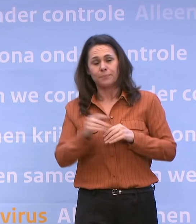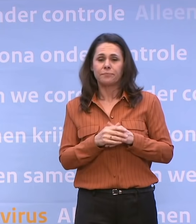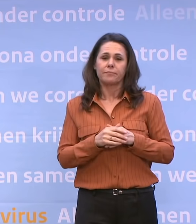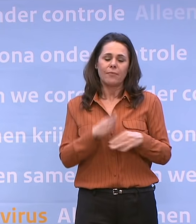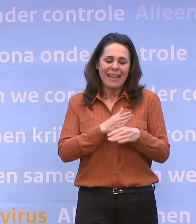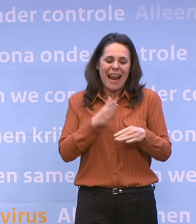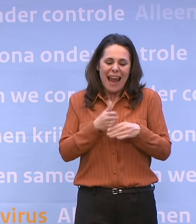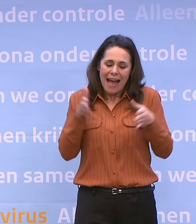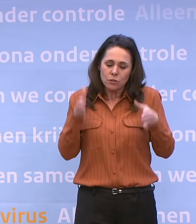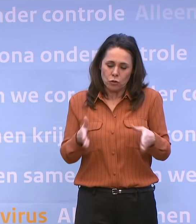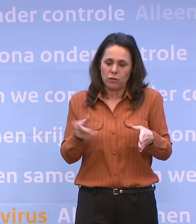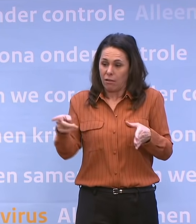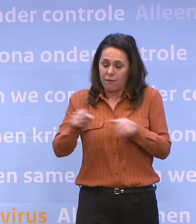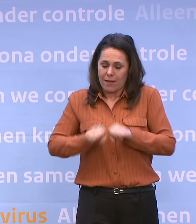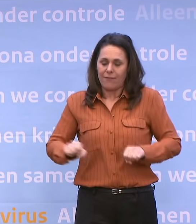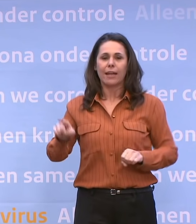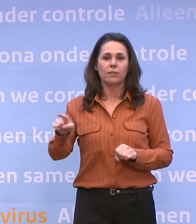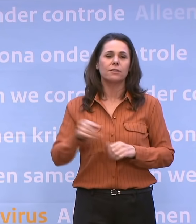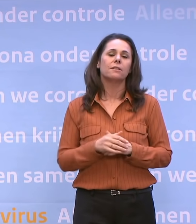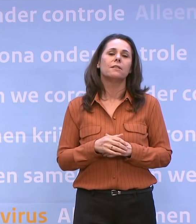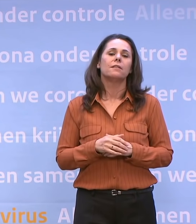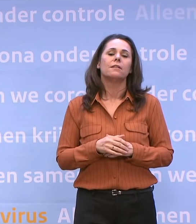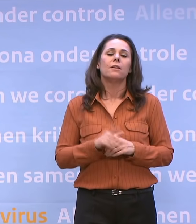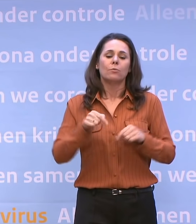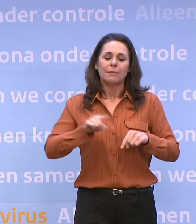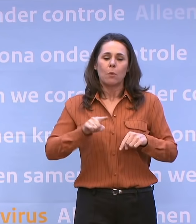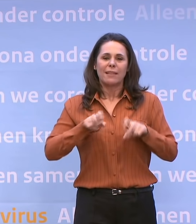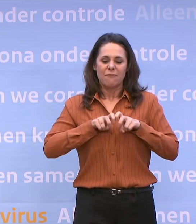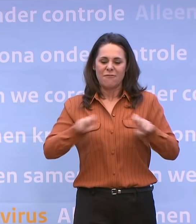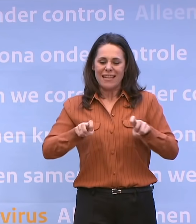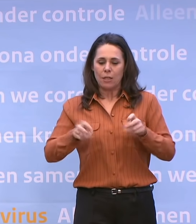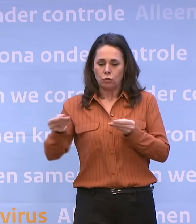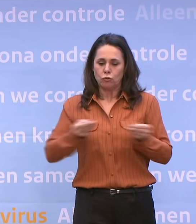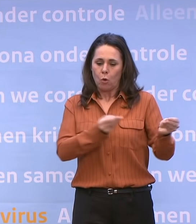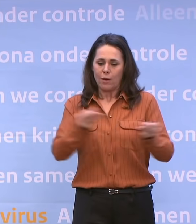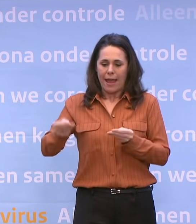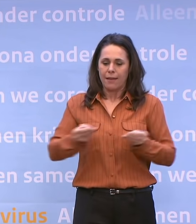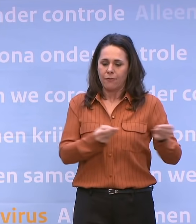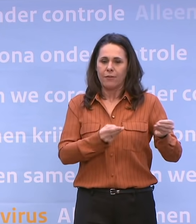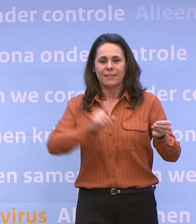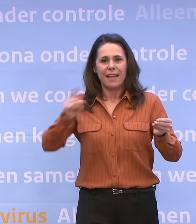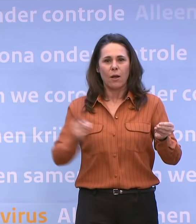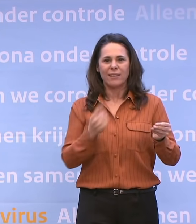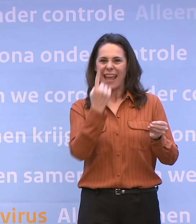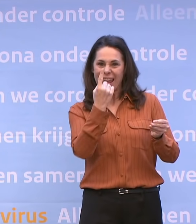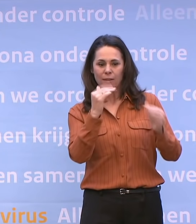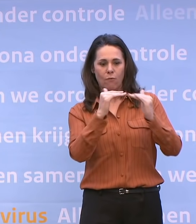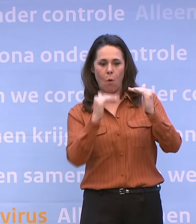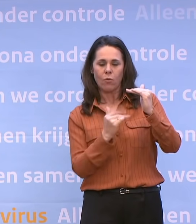in verwerkt. Op dit moment is de doorgeefsnelheid van het virus ligt op 1 of misschien al onder 1. Dus dat betekent